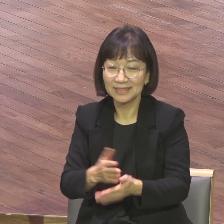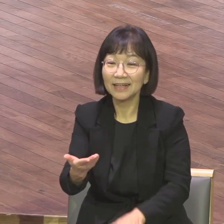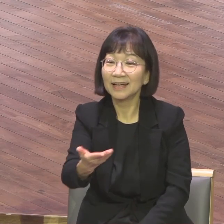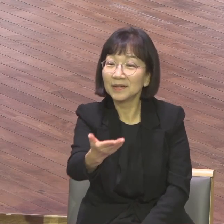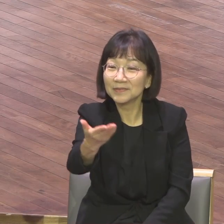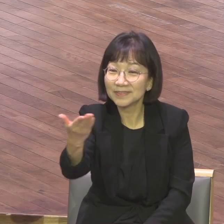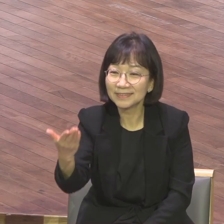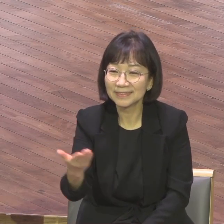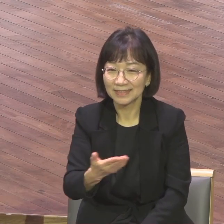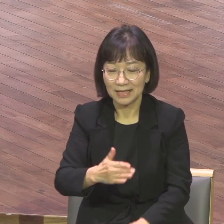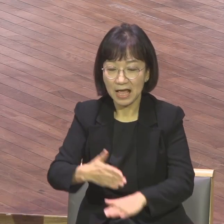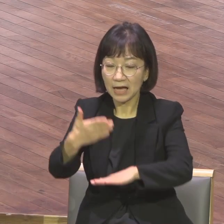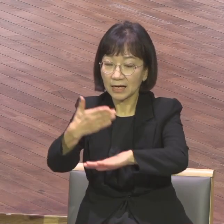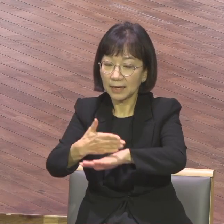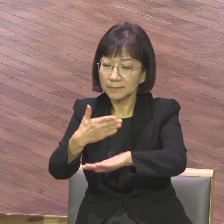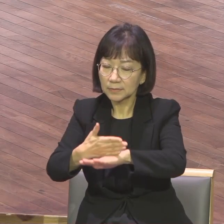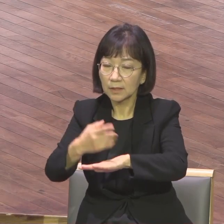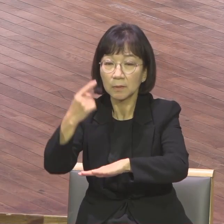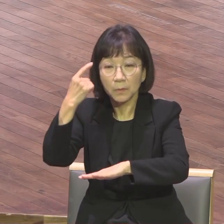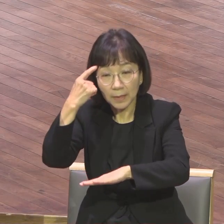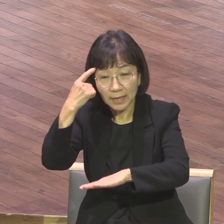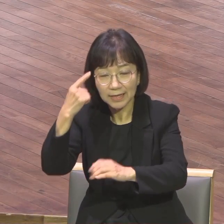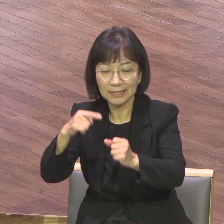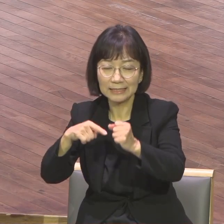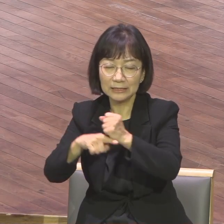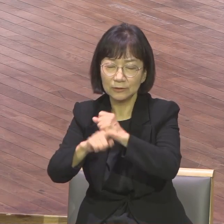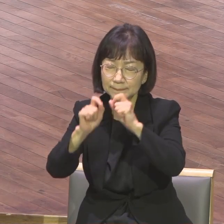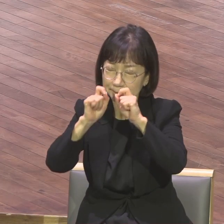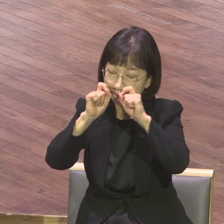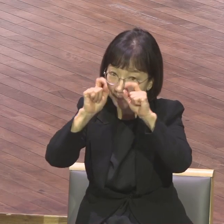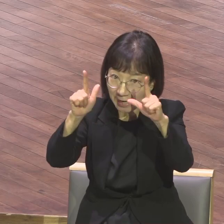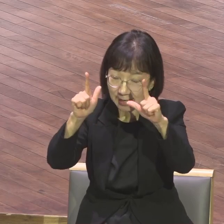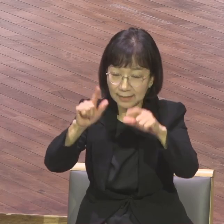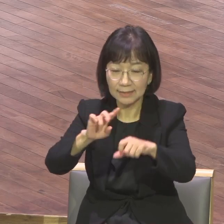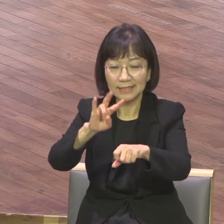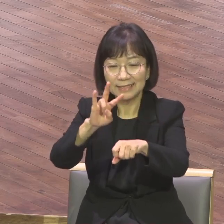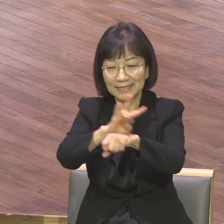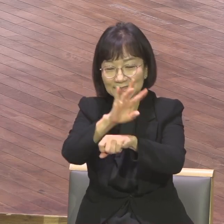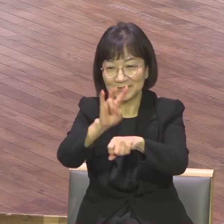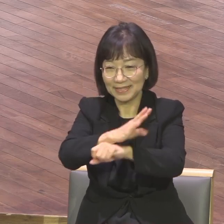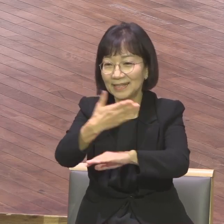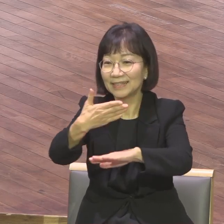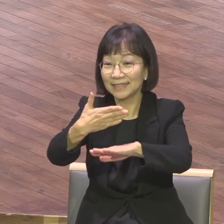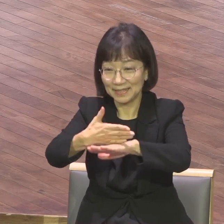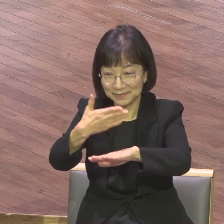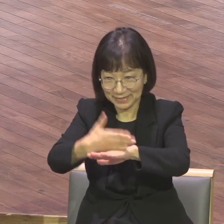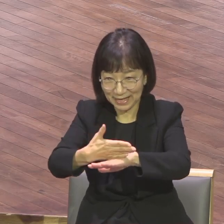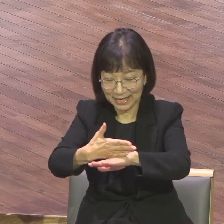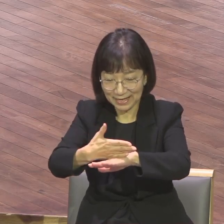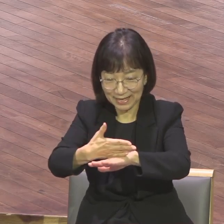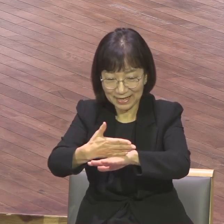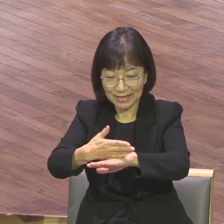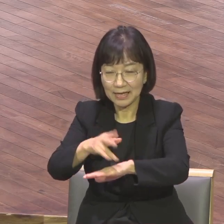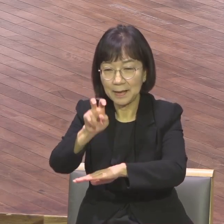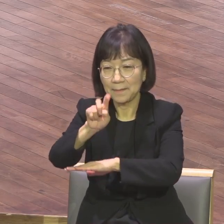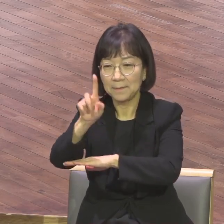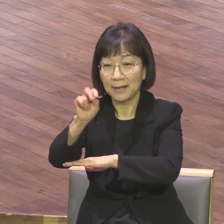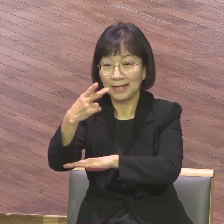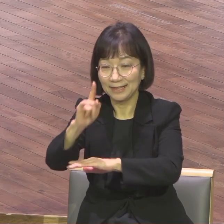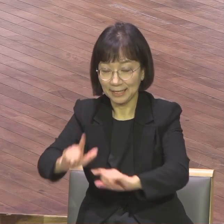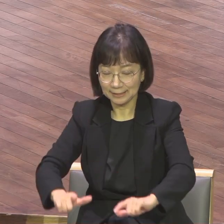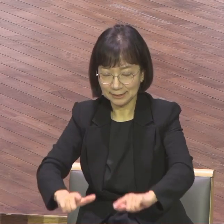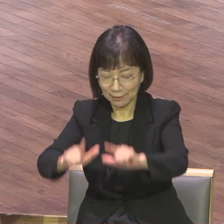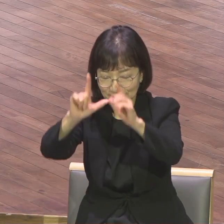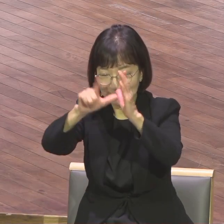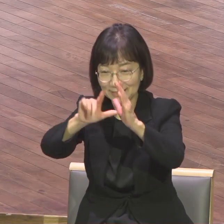감사할 이유를 분명히 발견하고 24 감사 인생 감사 절대 망대 세우는 시간 되기를